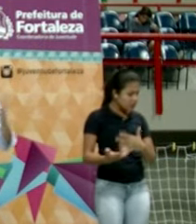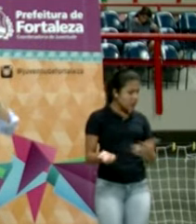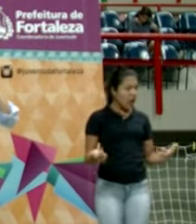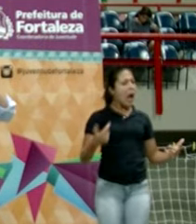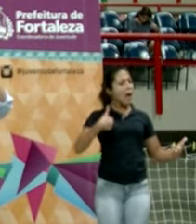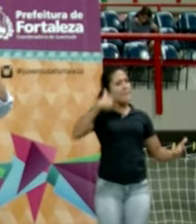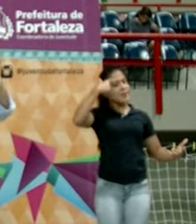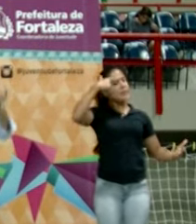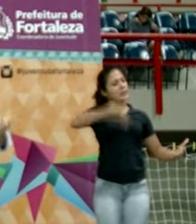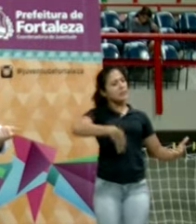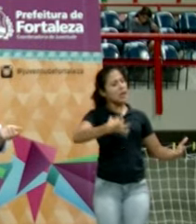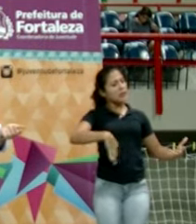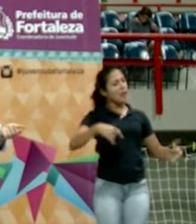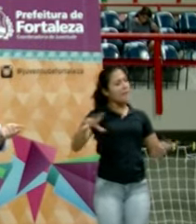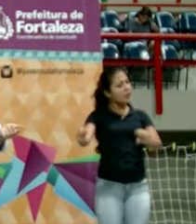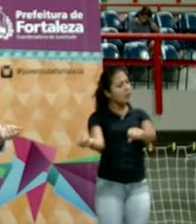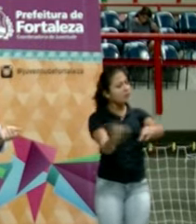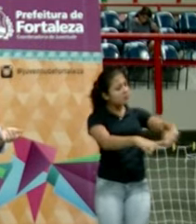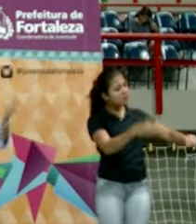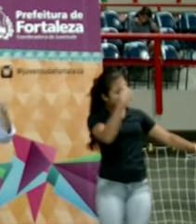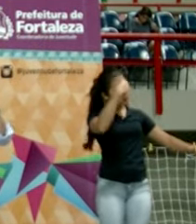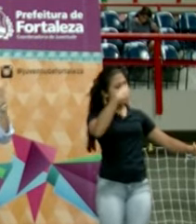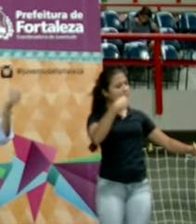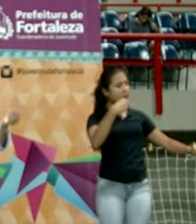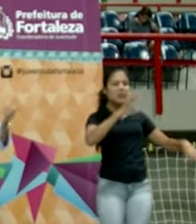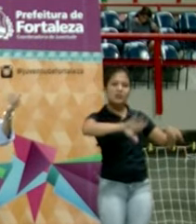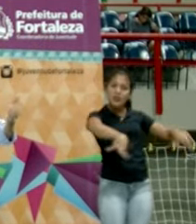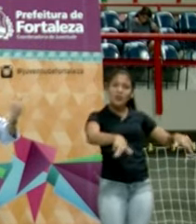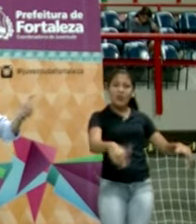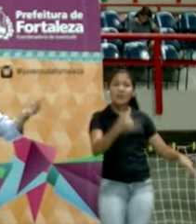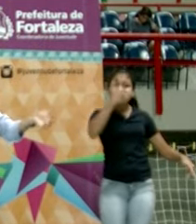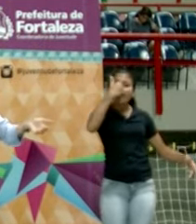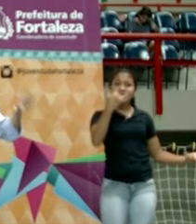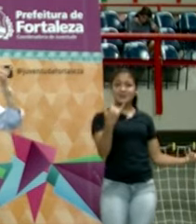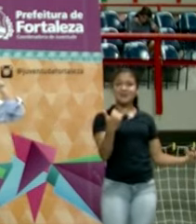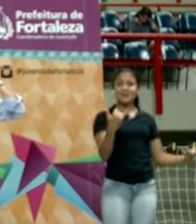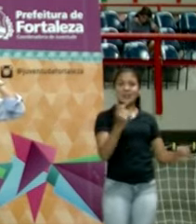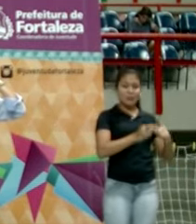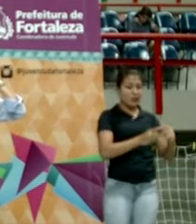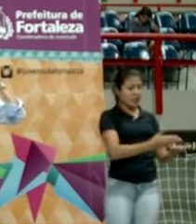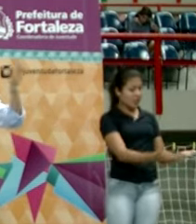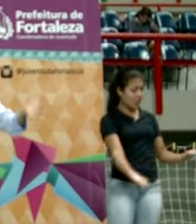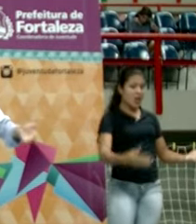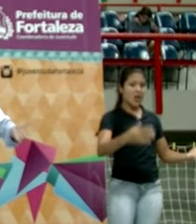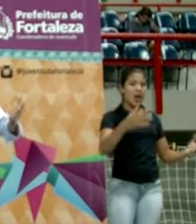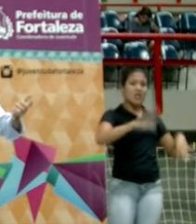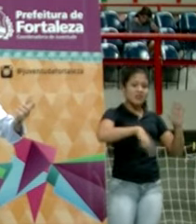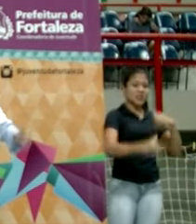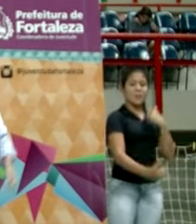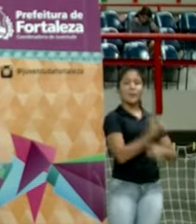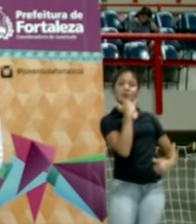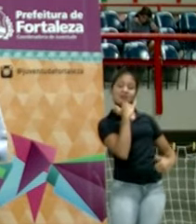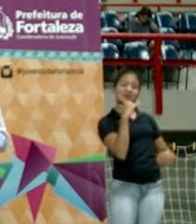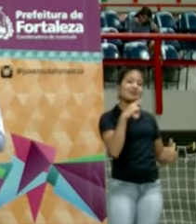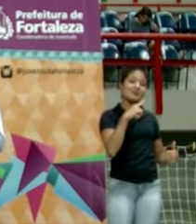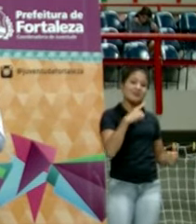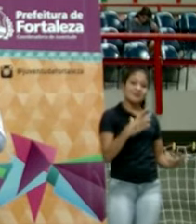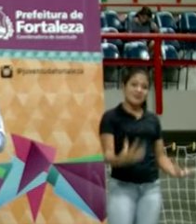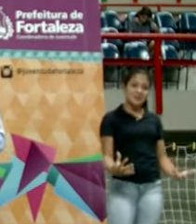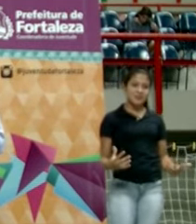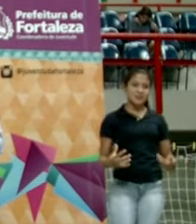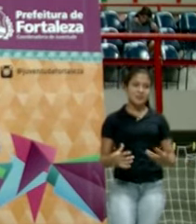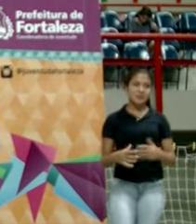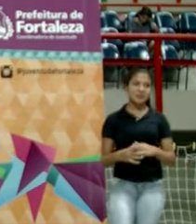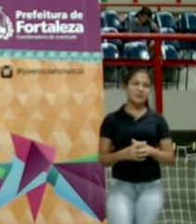elementos que puderam me dar uma outra informação. Então eu posso agir injustamente, né? Mesmo não querendo ser